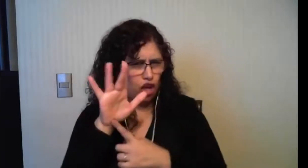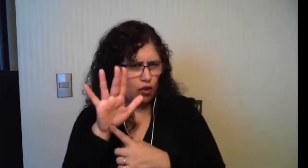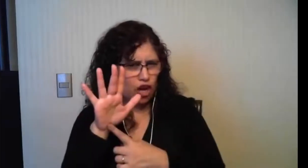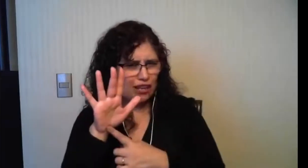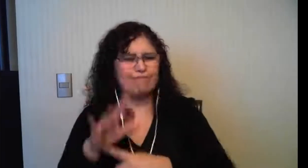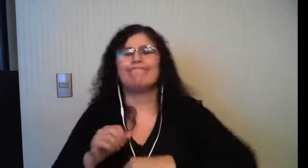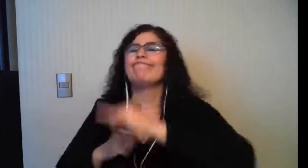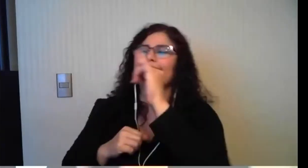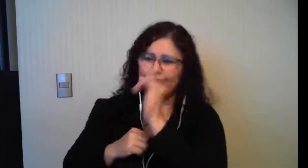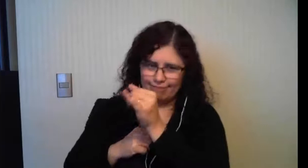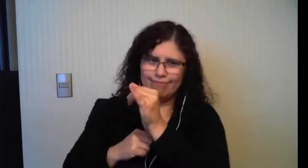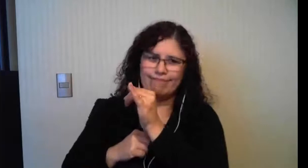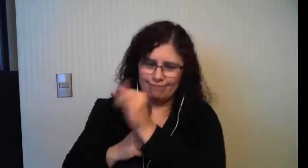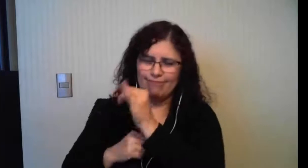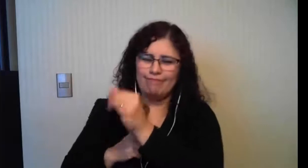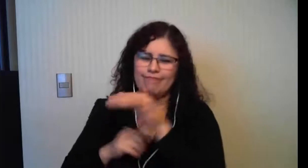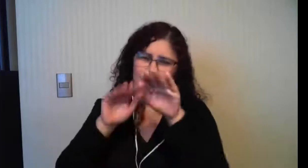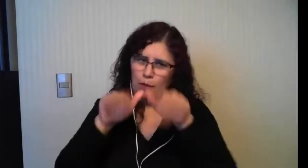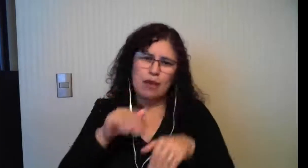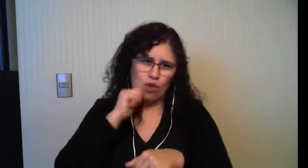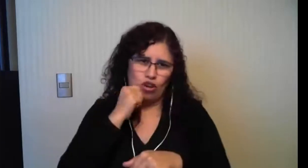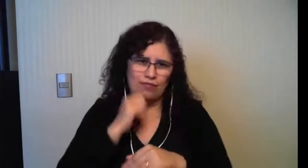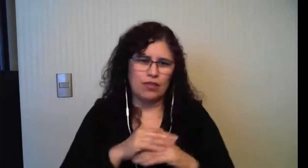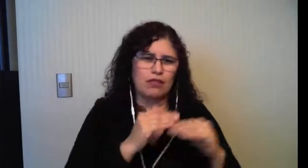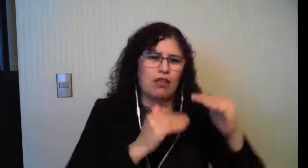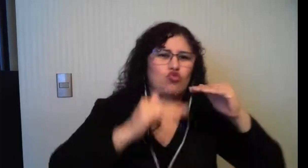segunda motoneurona, lo mismo, ya, ya, ok.